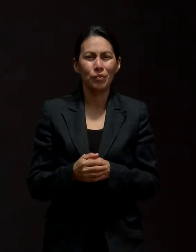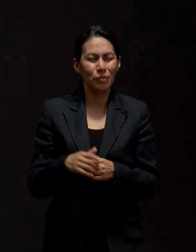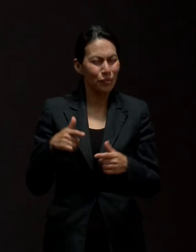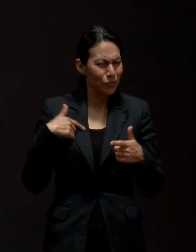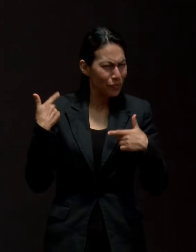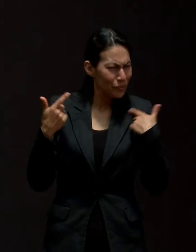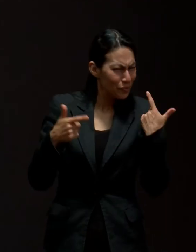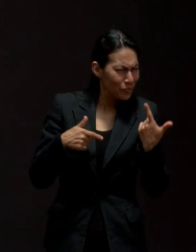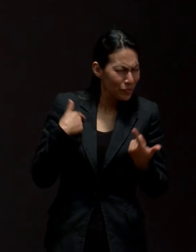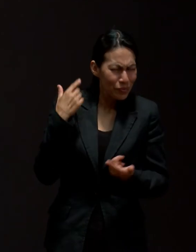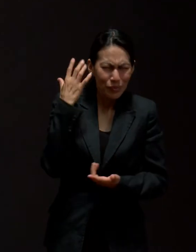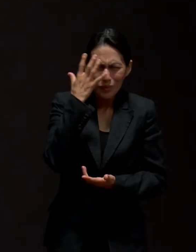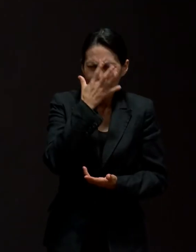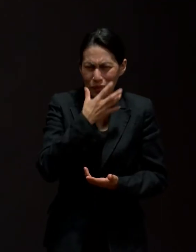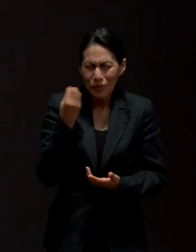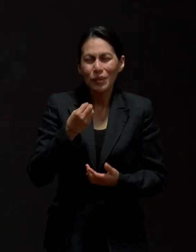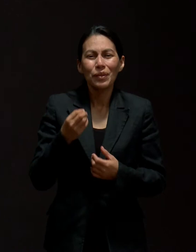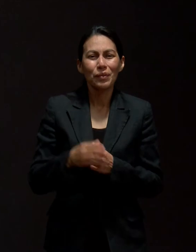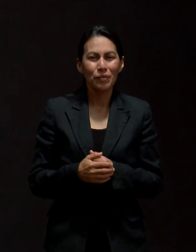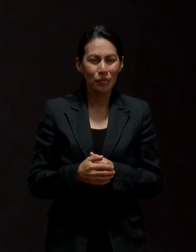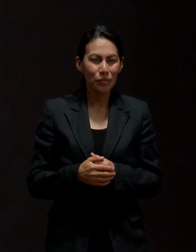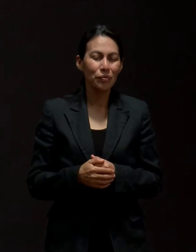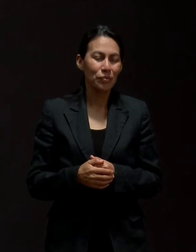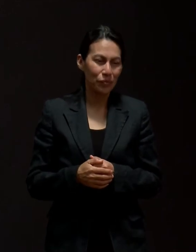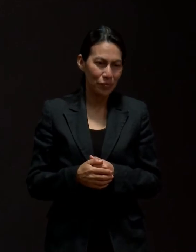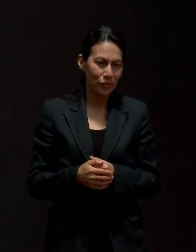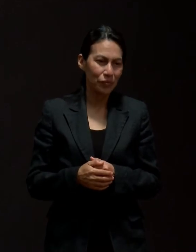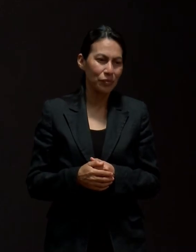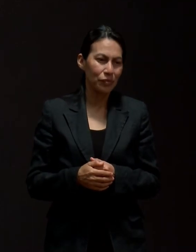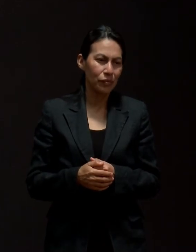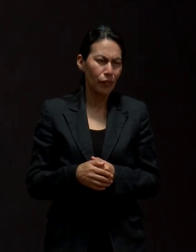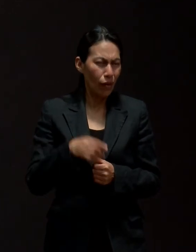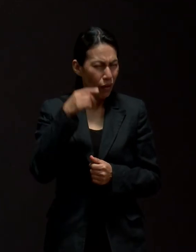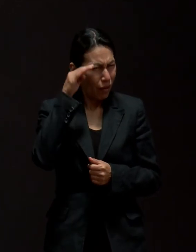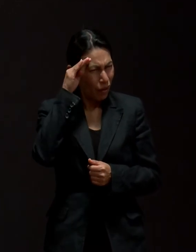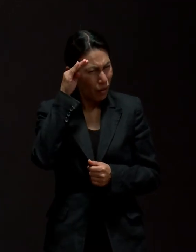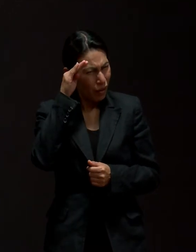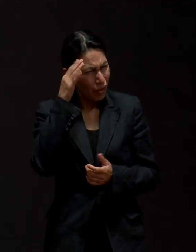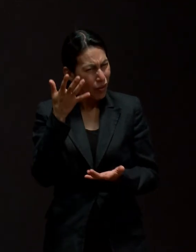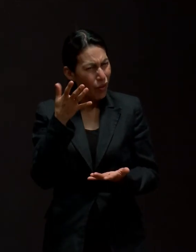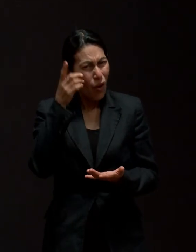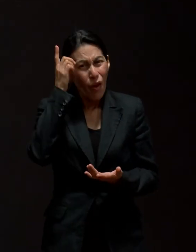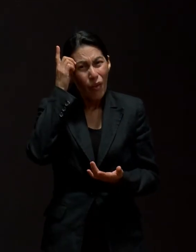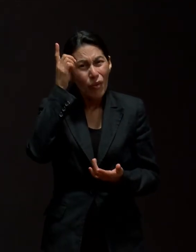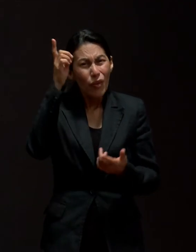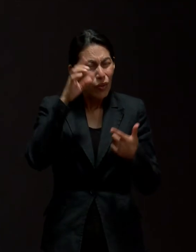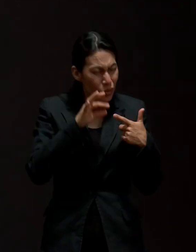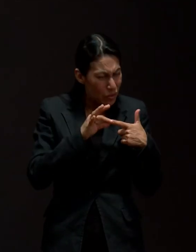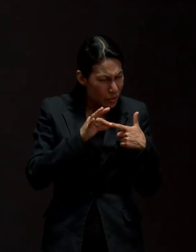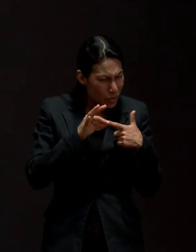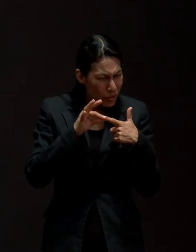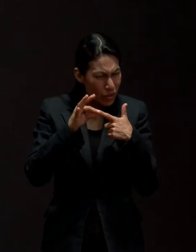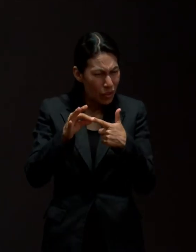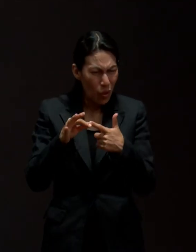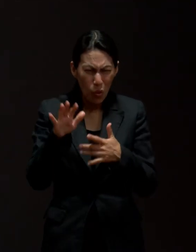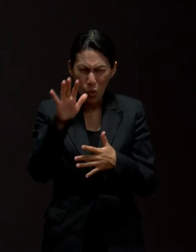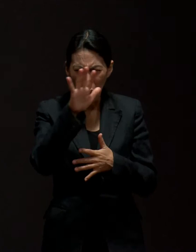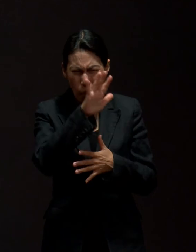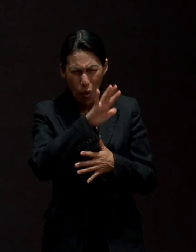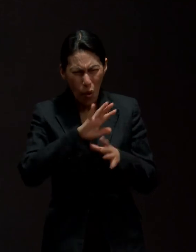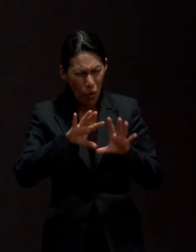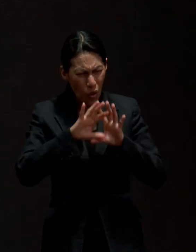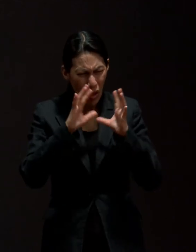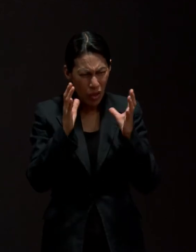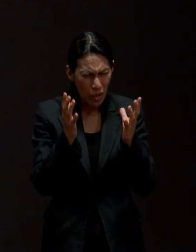Así es. Qué privilegio. Qué gozo. Qué gozo, ¿no es cierto? Creo que